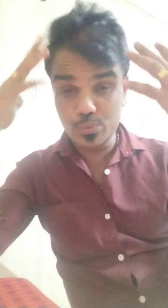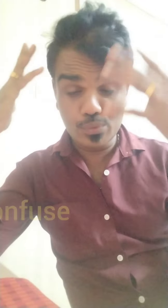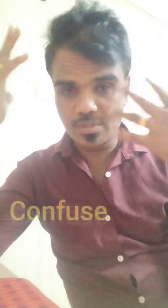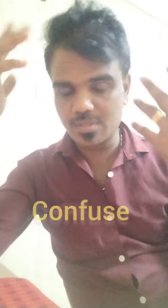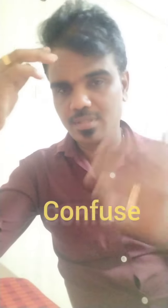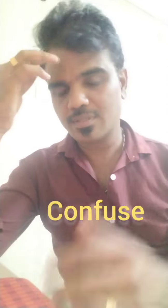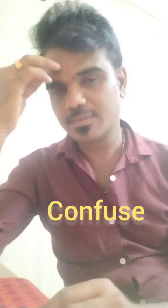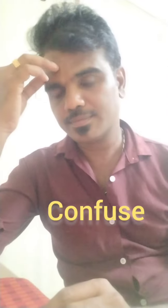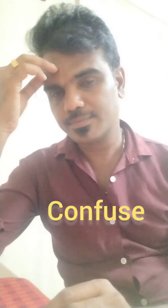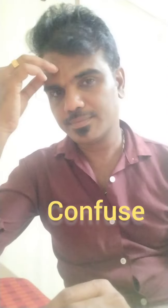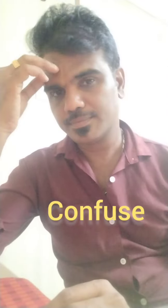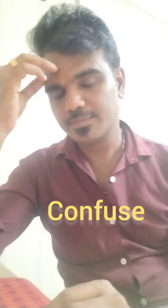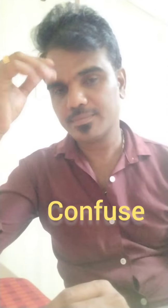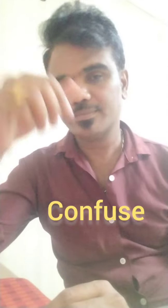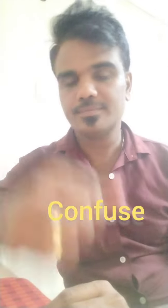கன்ஃபியூஸ்,